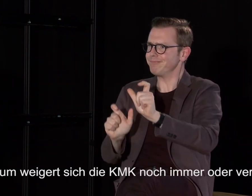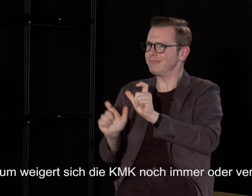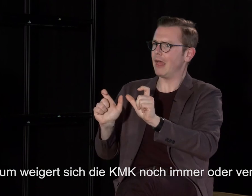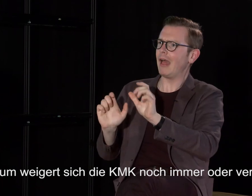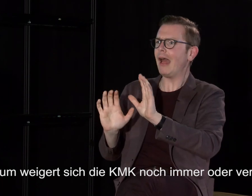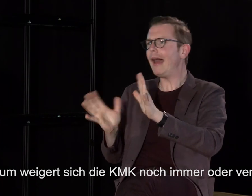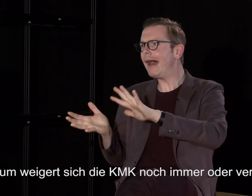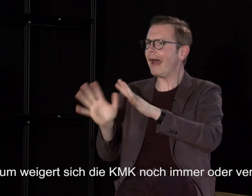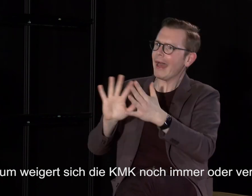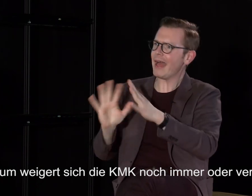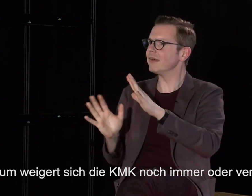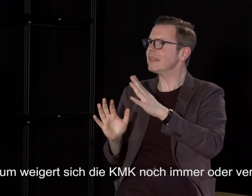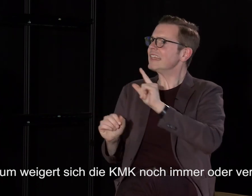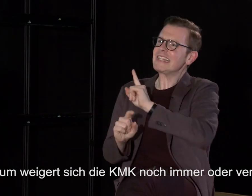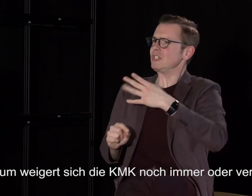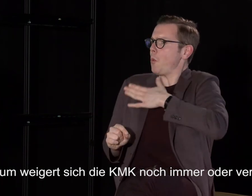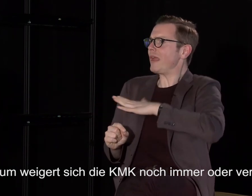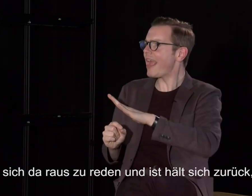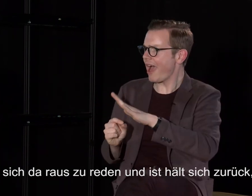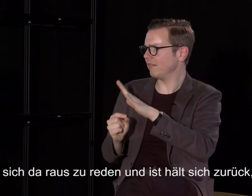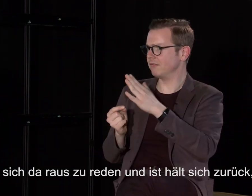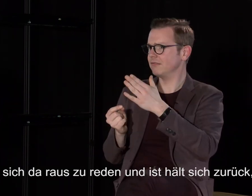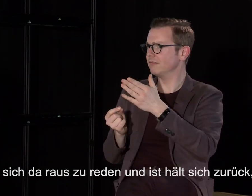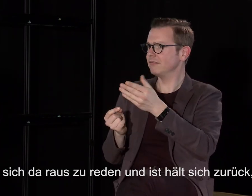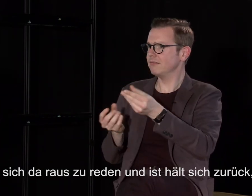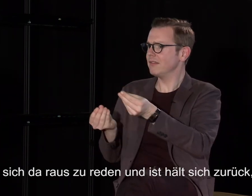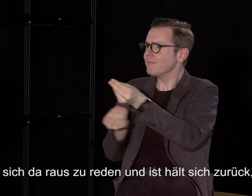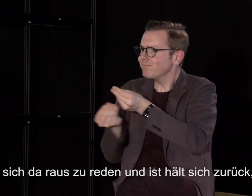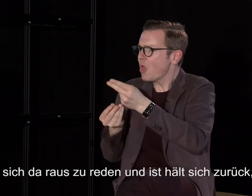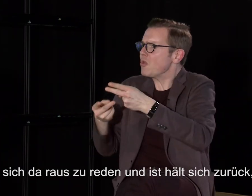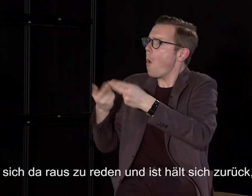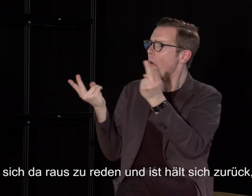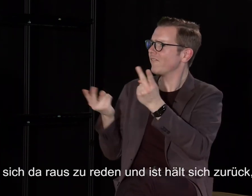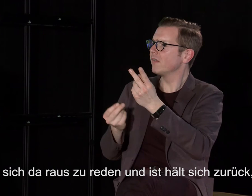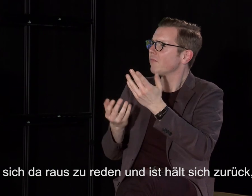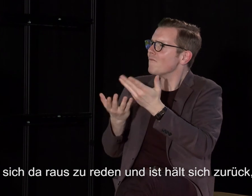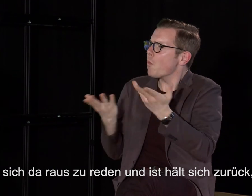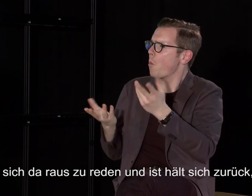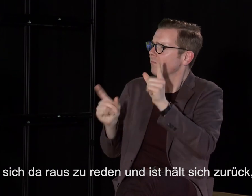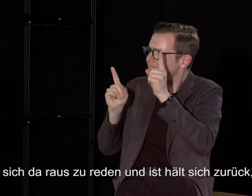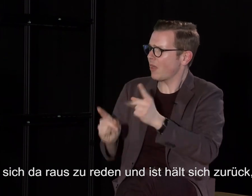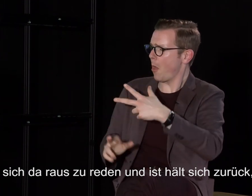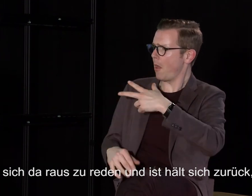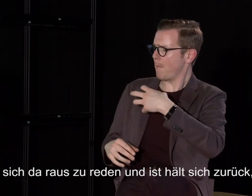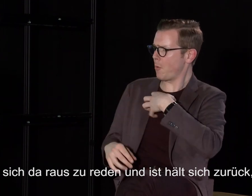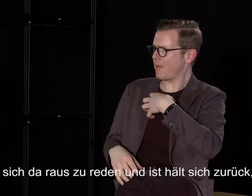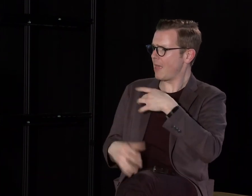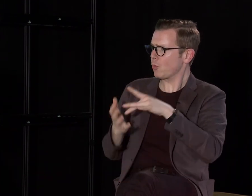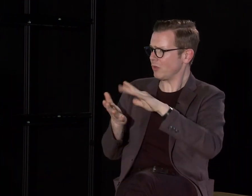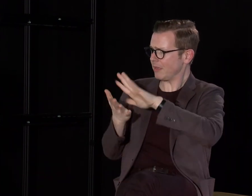Warum weigert sich die KMK so ein bisschen? Versucht sich da rauszureden und ist nicht so gern, nicht so